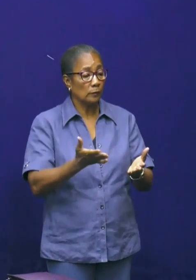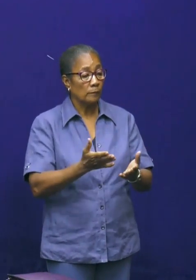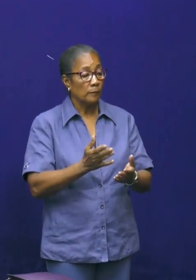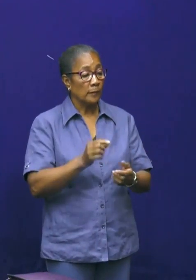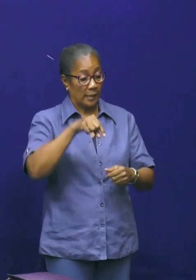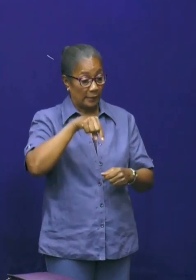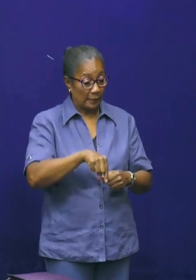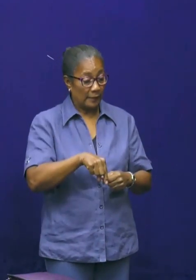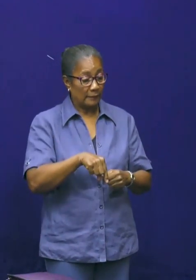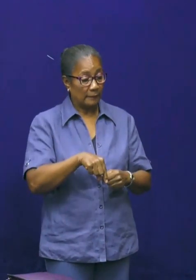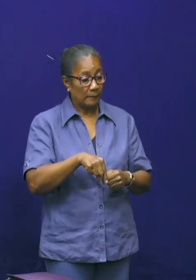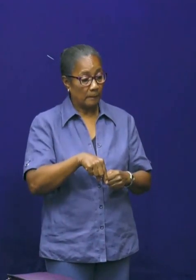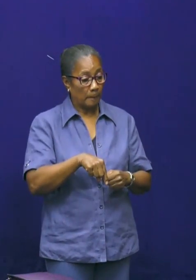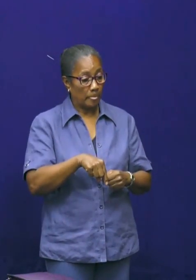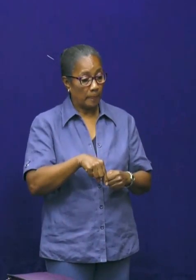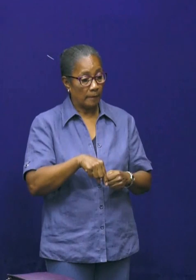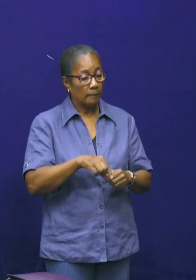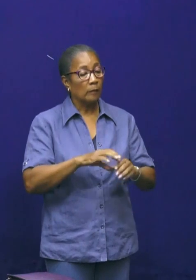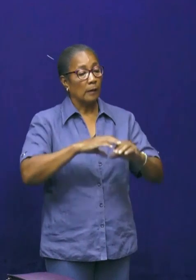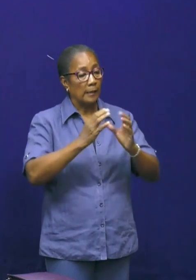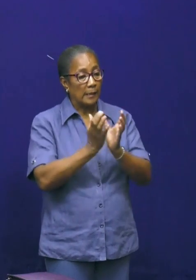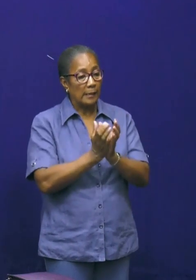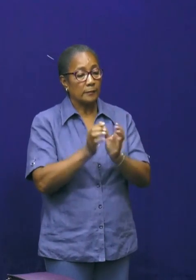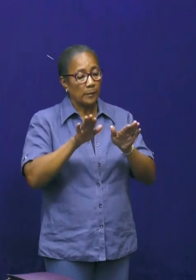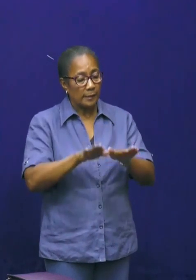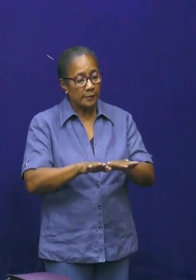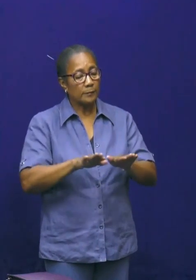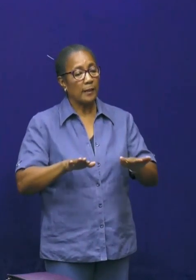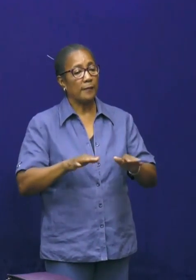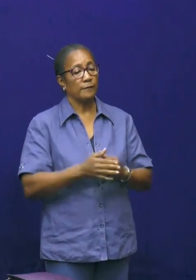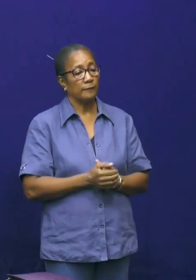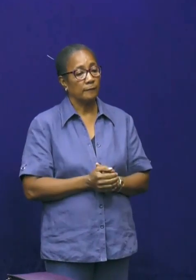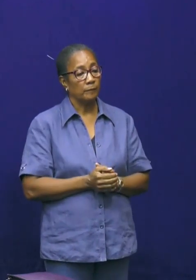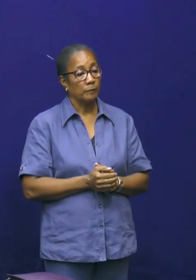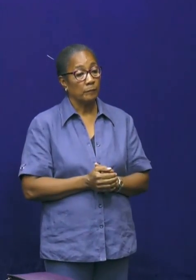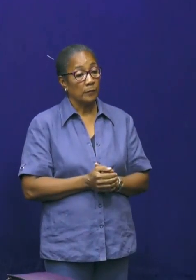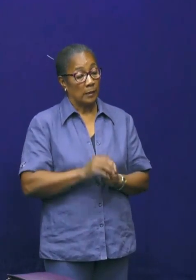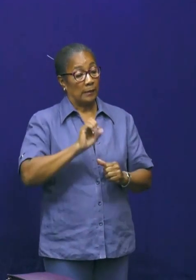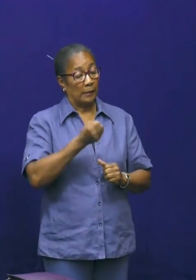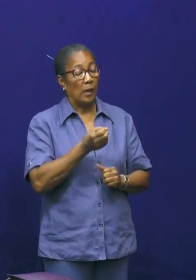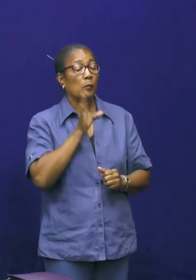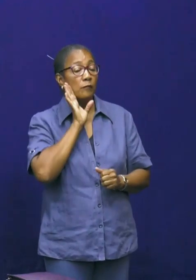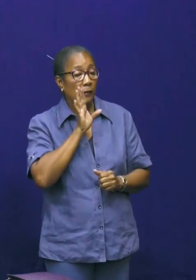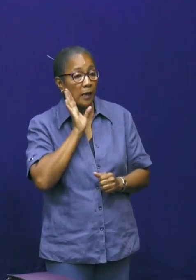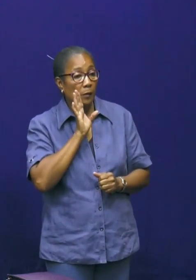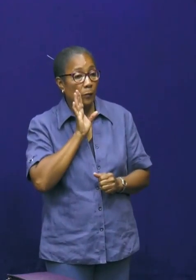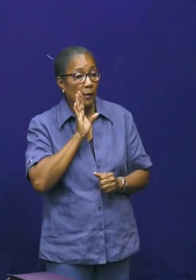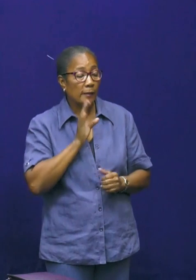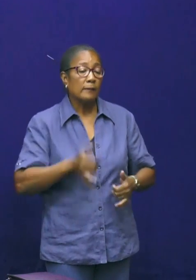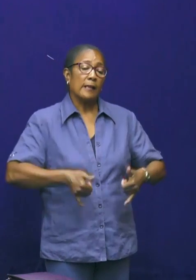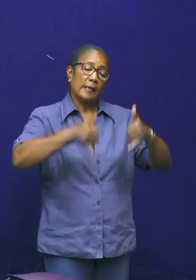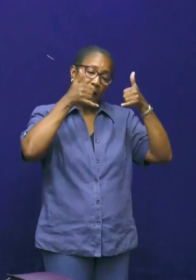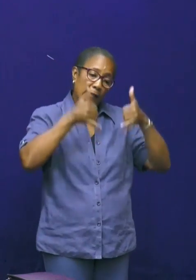Zodat dit zaakje contained, beheerst blijft. Dus in die zin doen we een oproep. Er zijn een